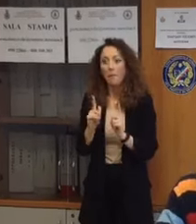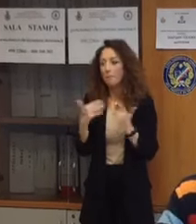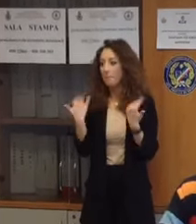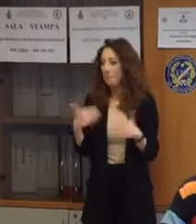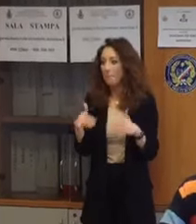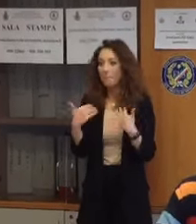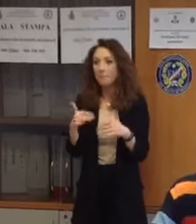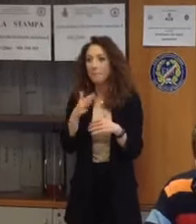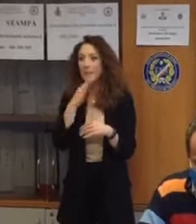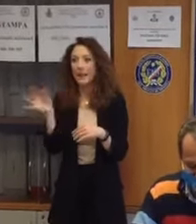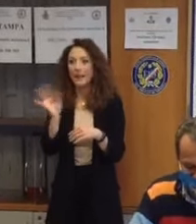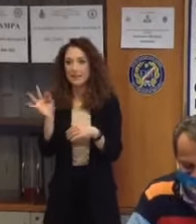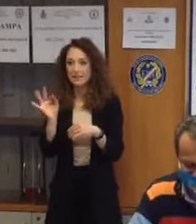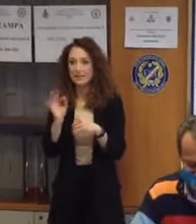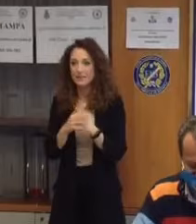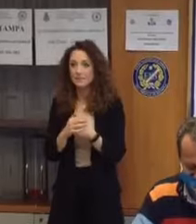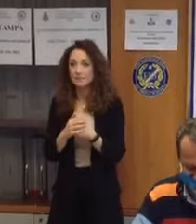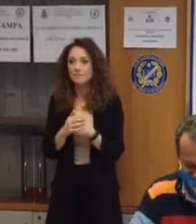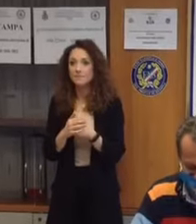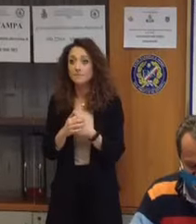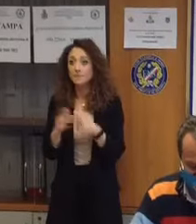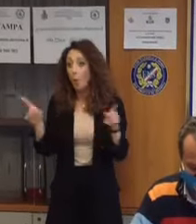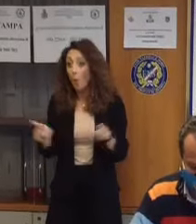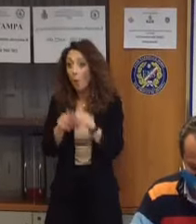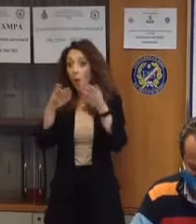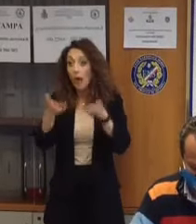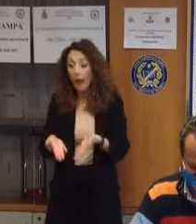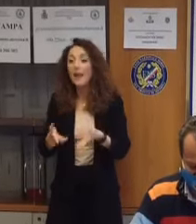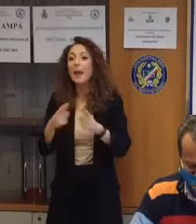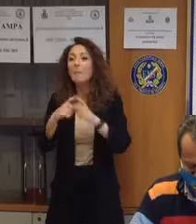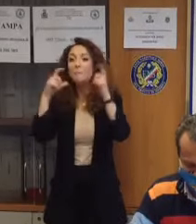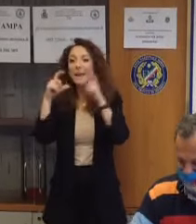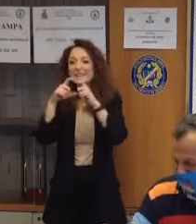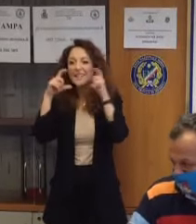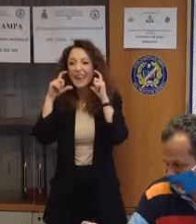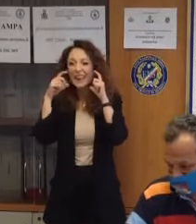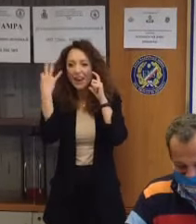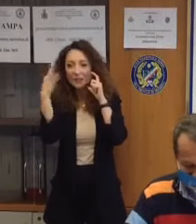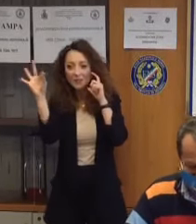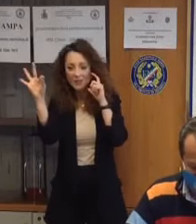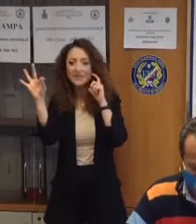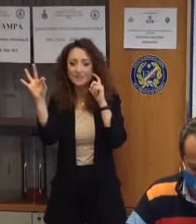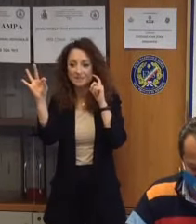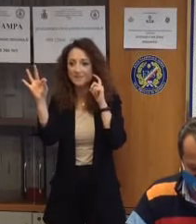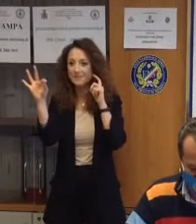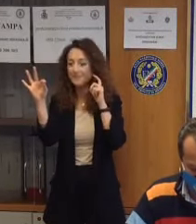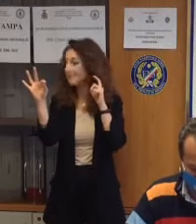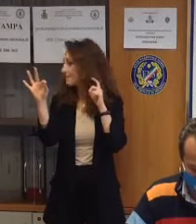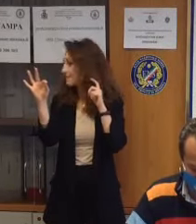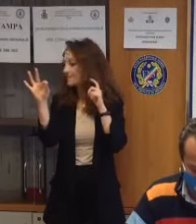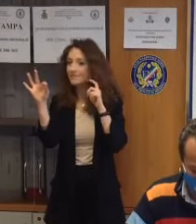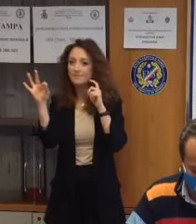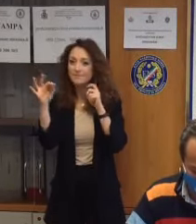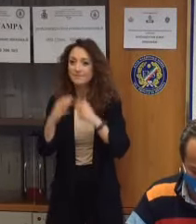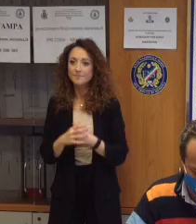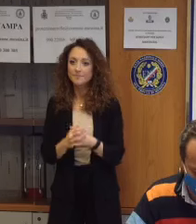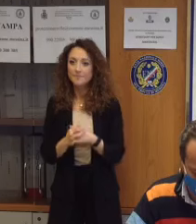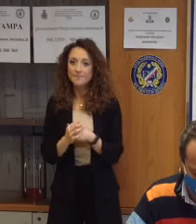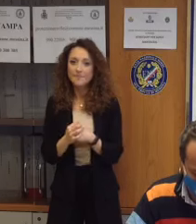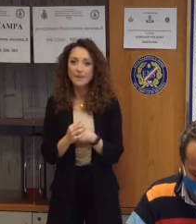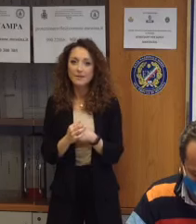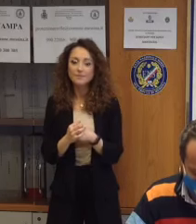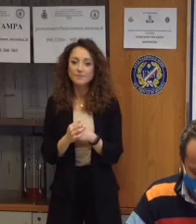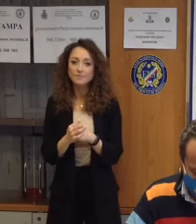sono arrivate qui le mascherine che fanno tendenza, e di questo prima di iniziare con i ragionamenti di